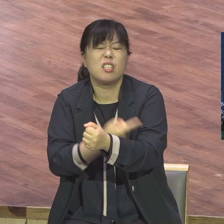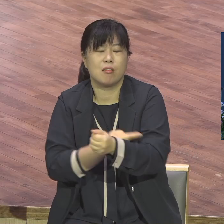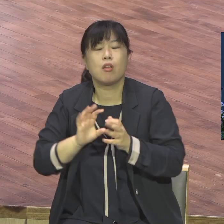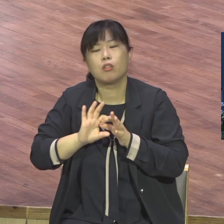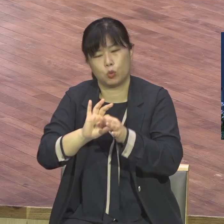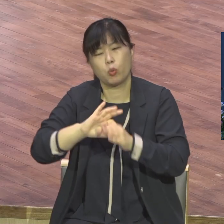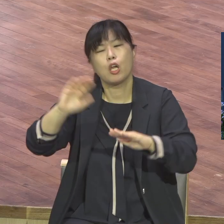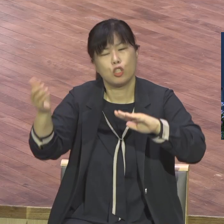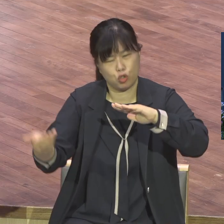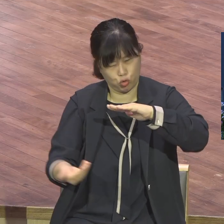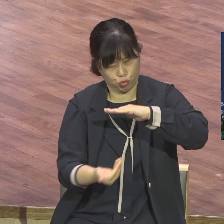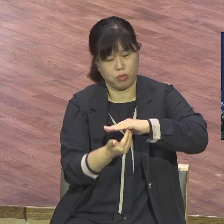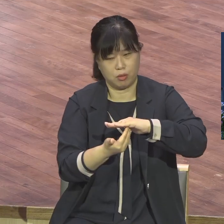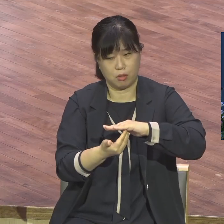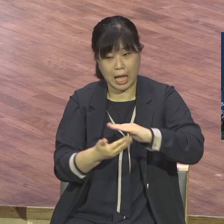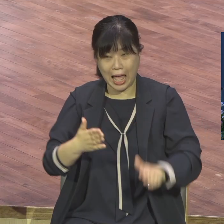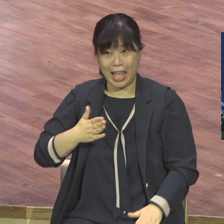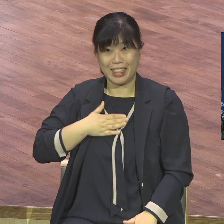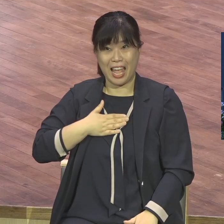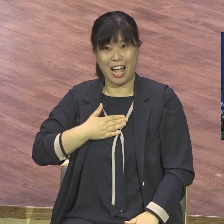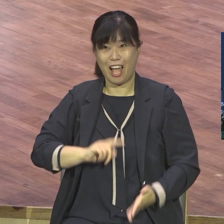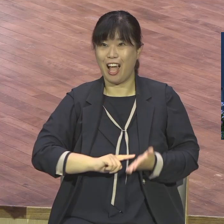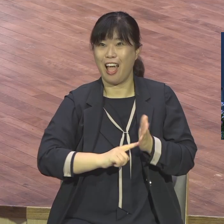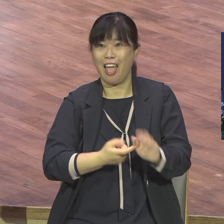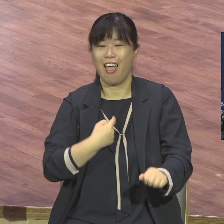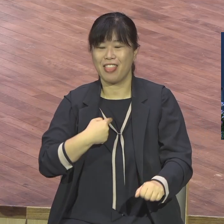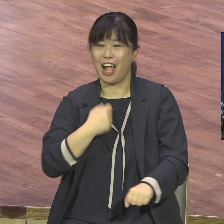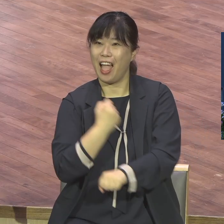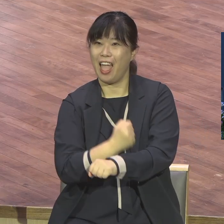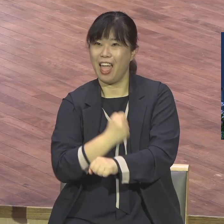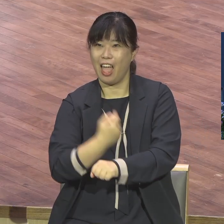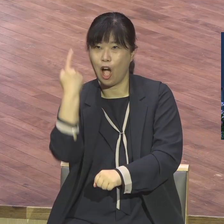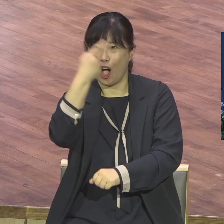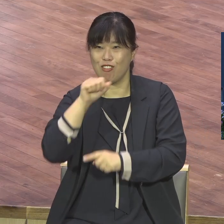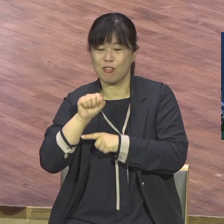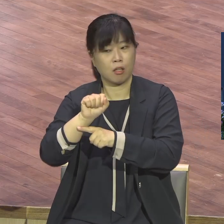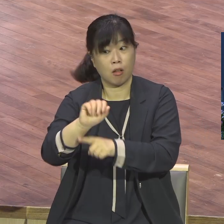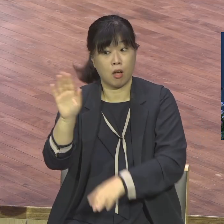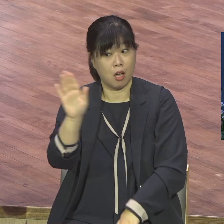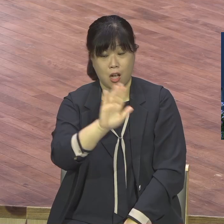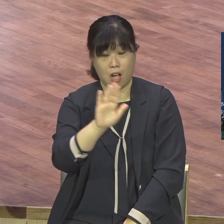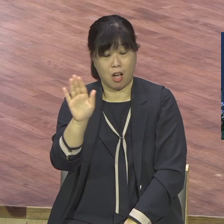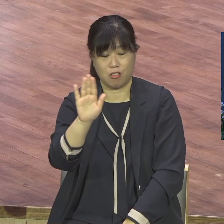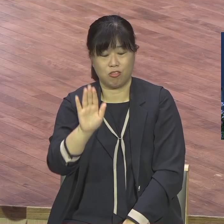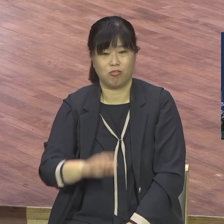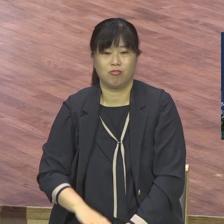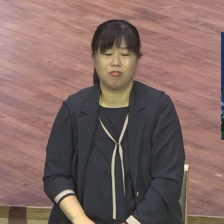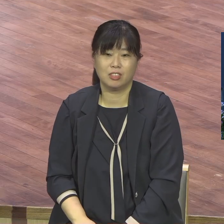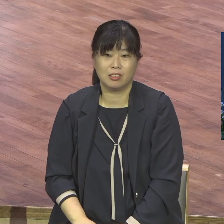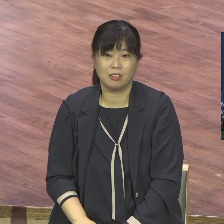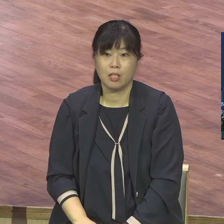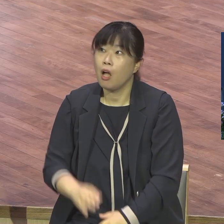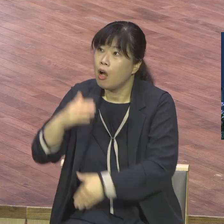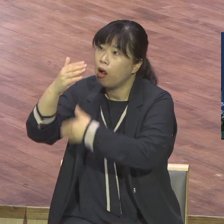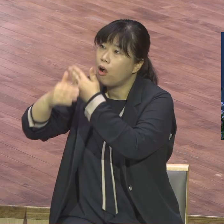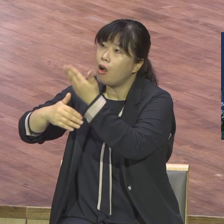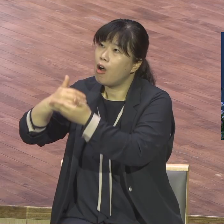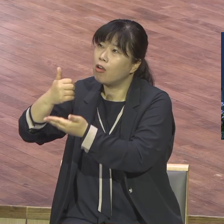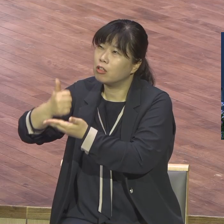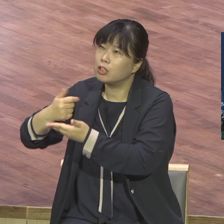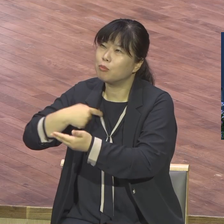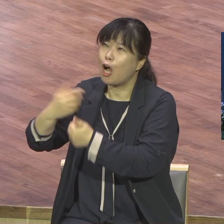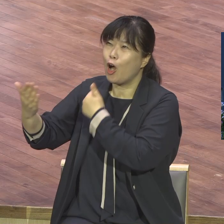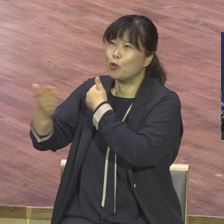성령이 그렇게 나를 통해 역사하셨다. 그 핵심이 뭡니까? 하나님께서 나를 통해서 역사하셨다.